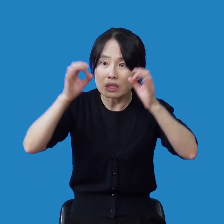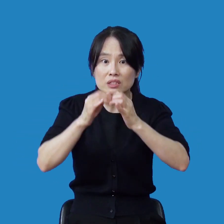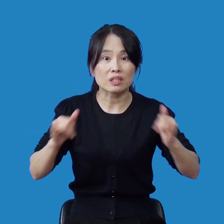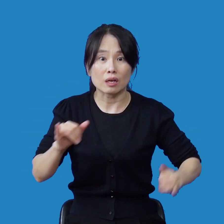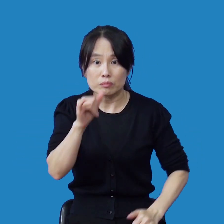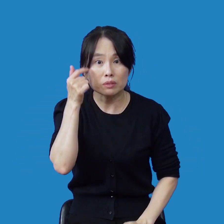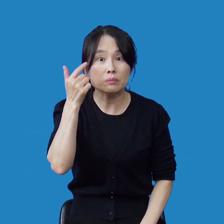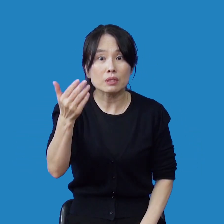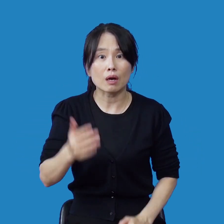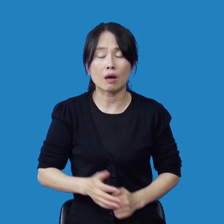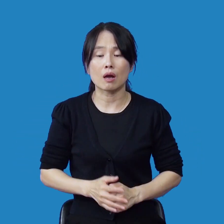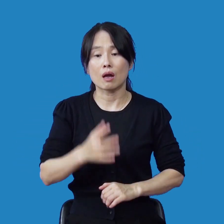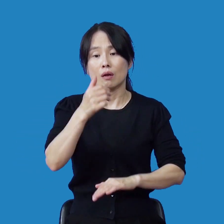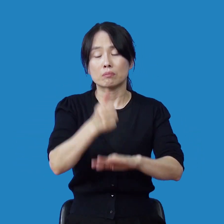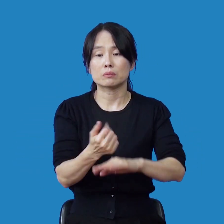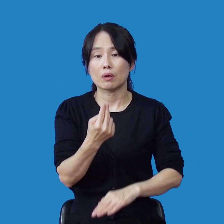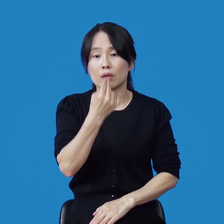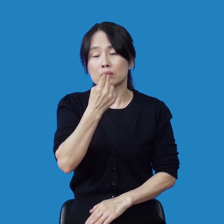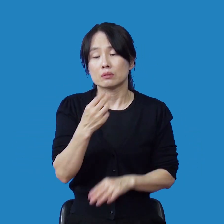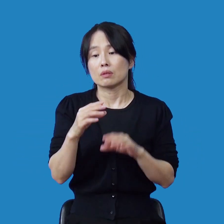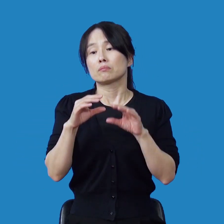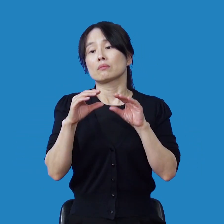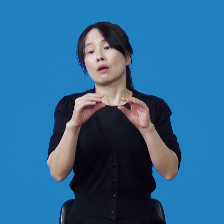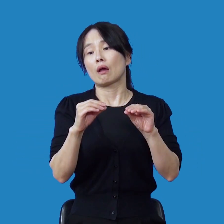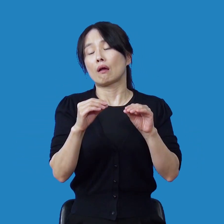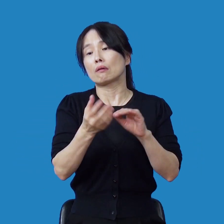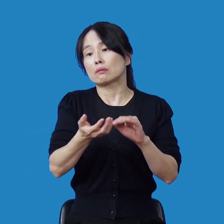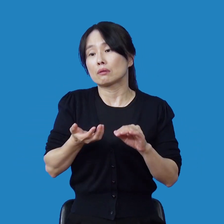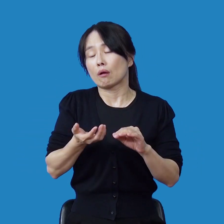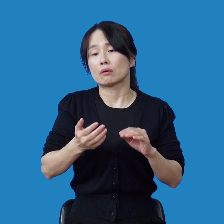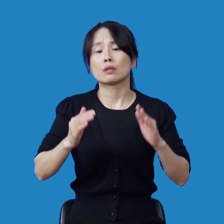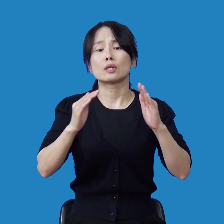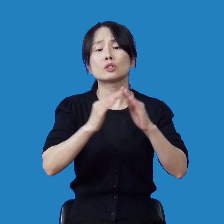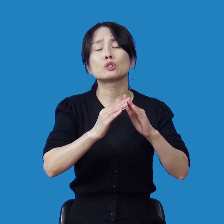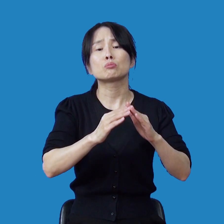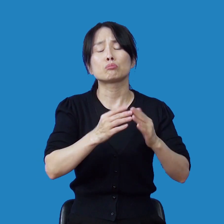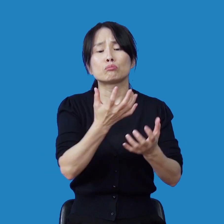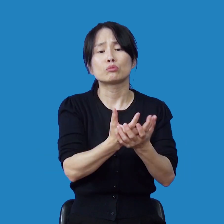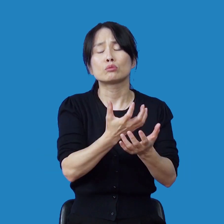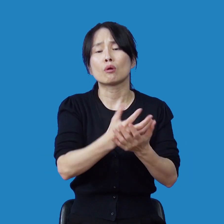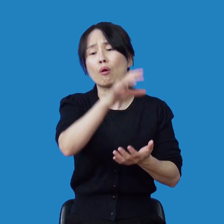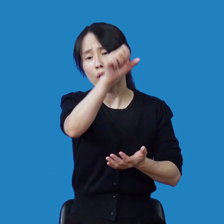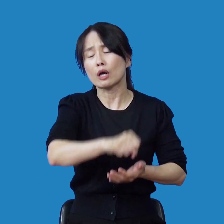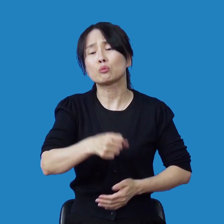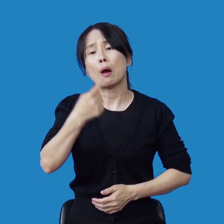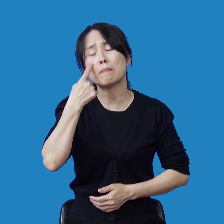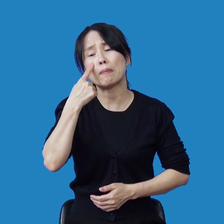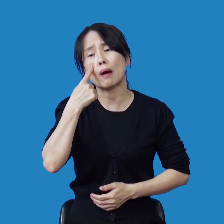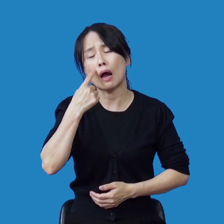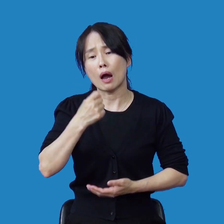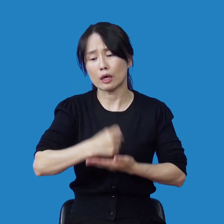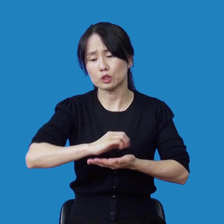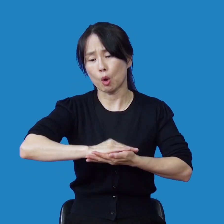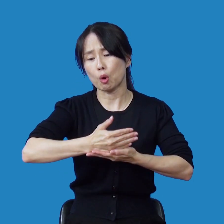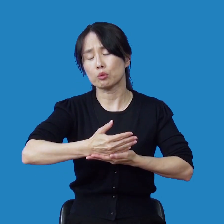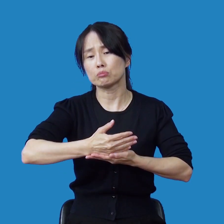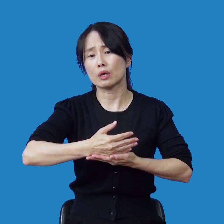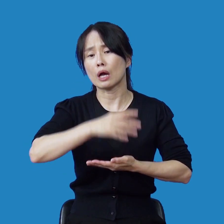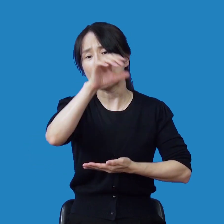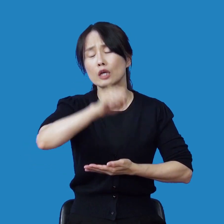넘어가는 순간에 얘들아, 집문서, 땅문서 좀 가져와 봐라. 예금 통장 좀 가져와